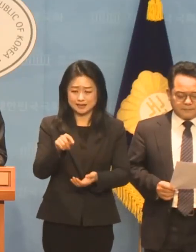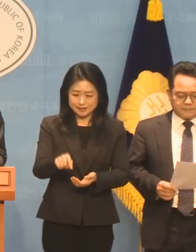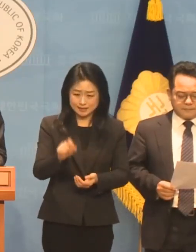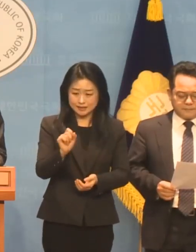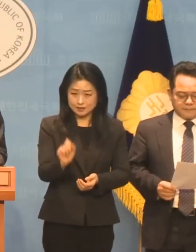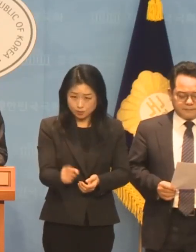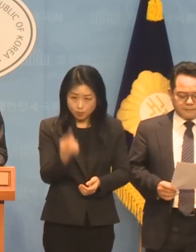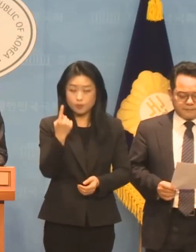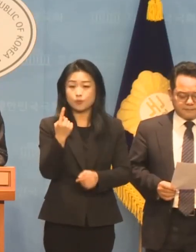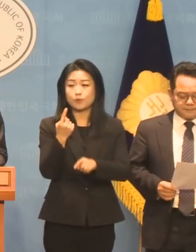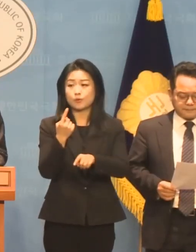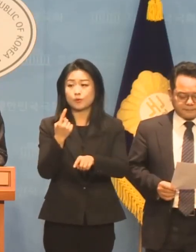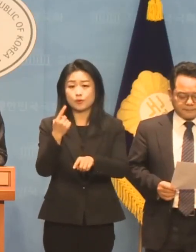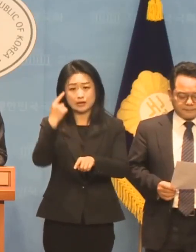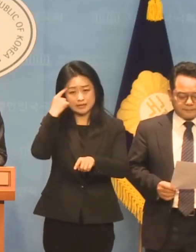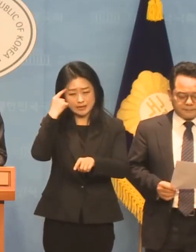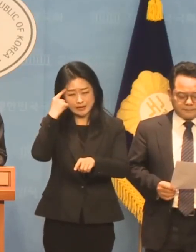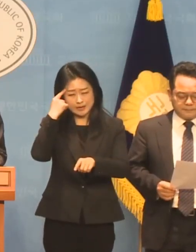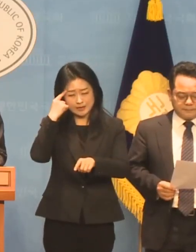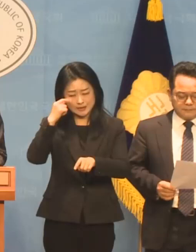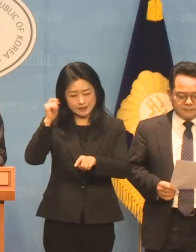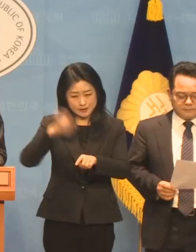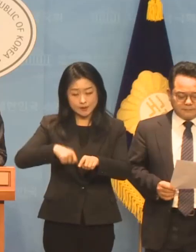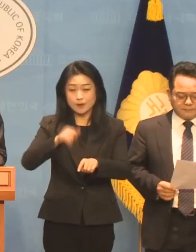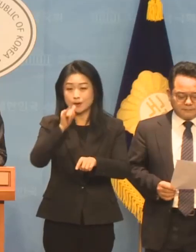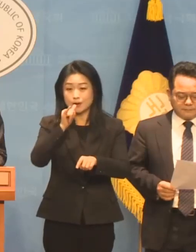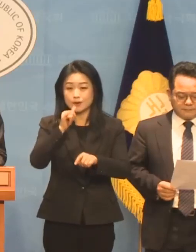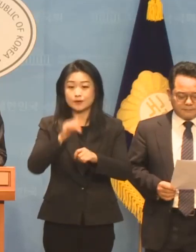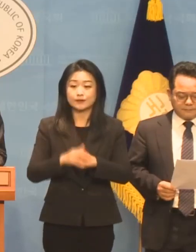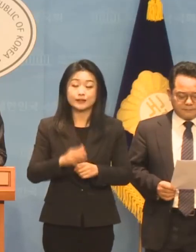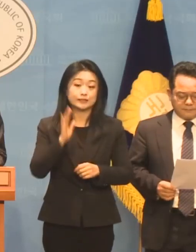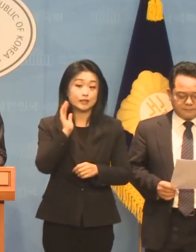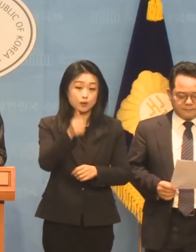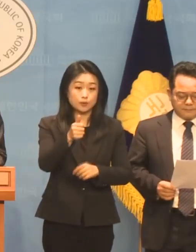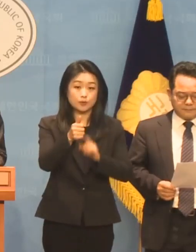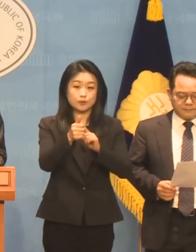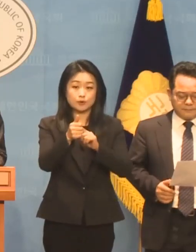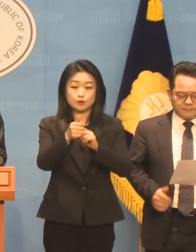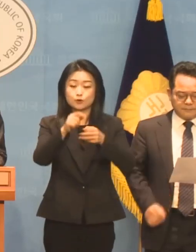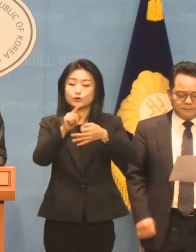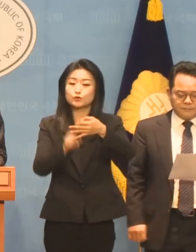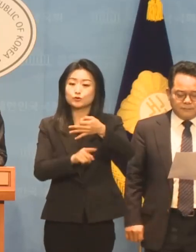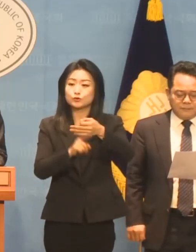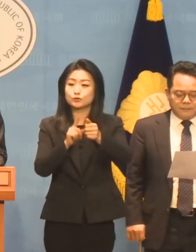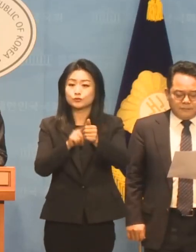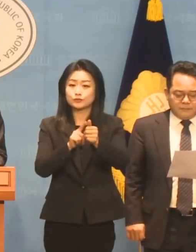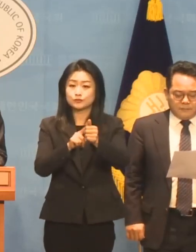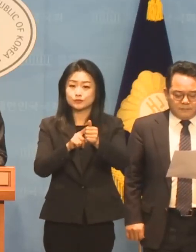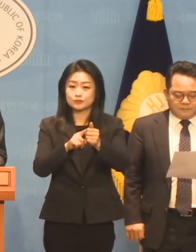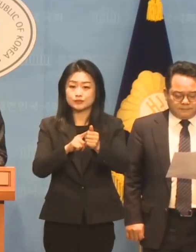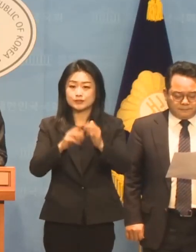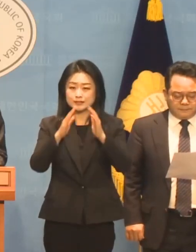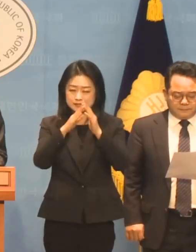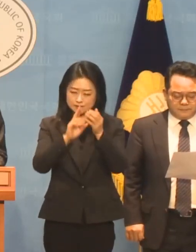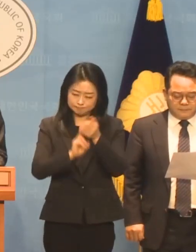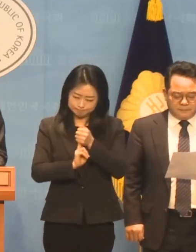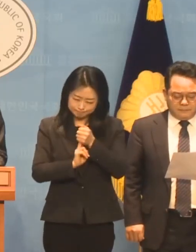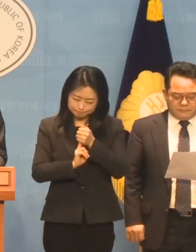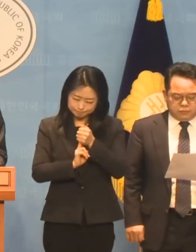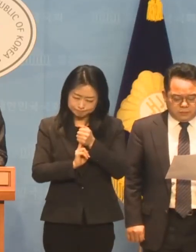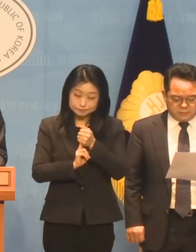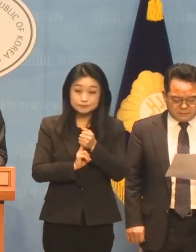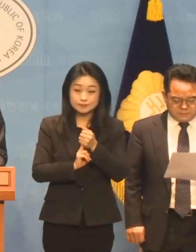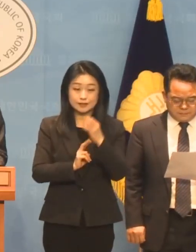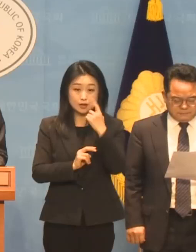있습니다. 무엇보다 관저에 틀어박힌 내란 수계 윤석열은 경호처 뒤에 숨어 구구